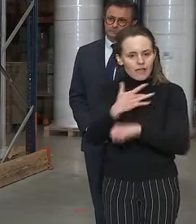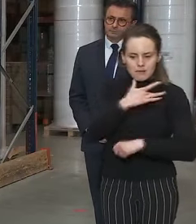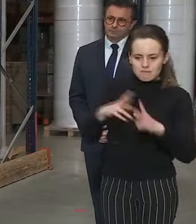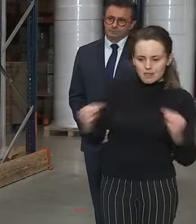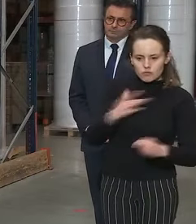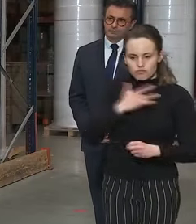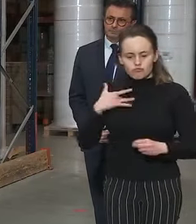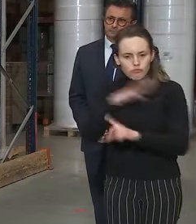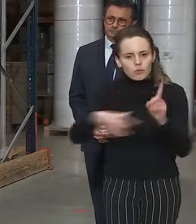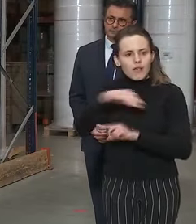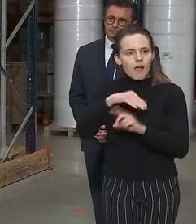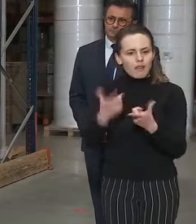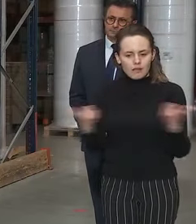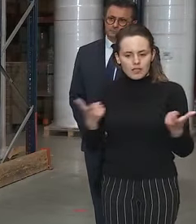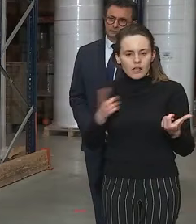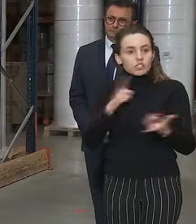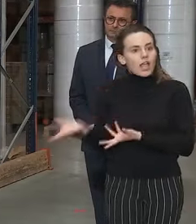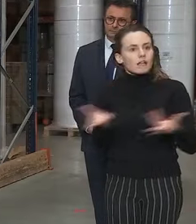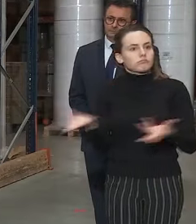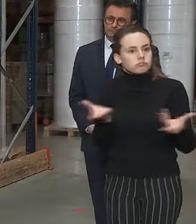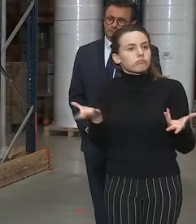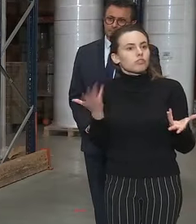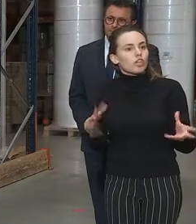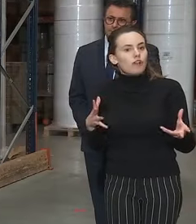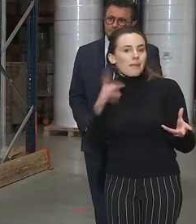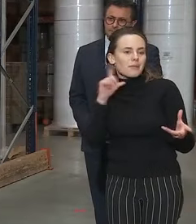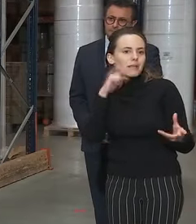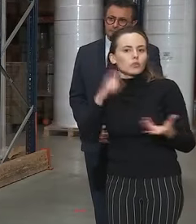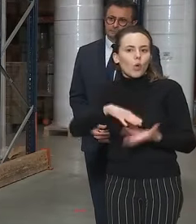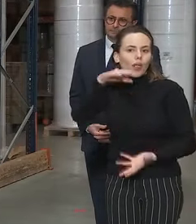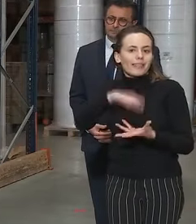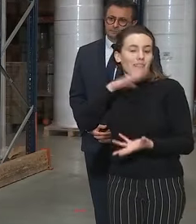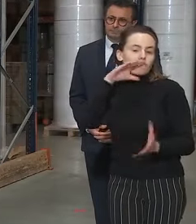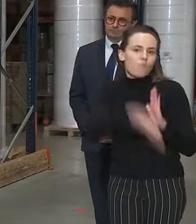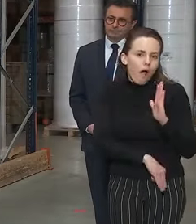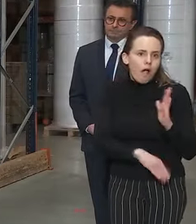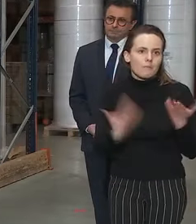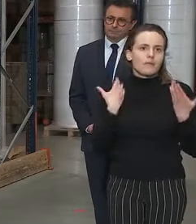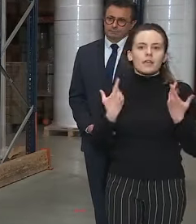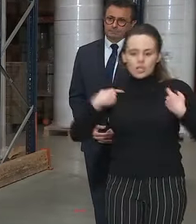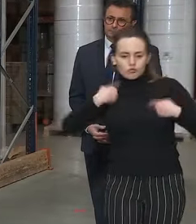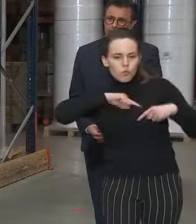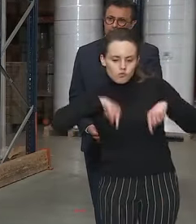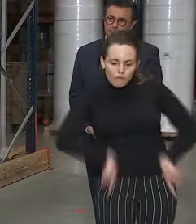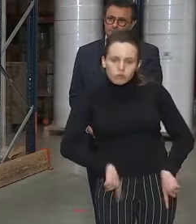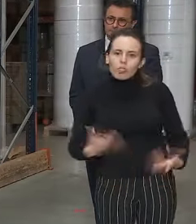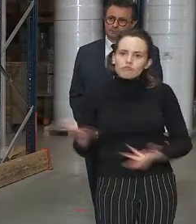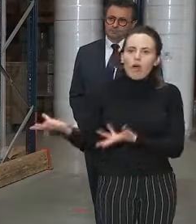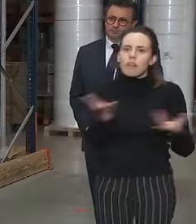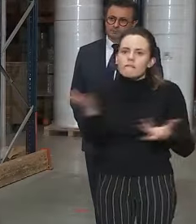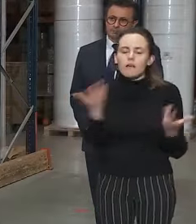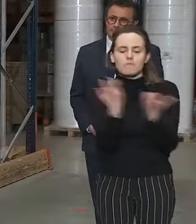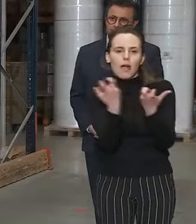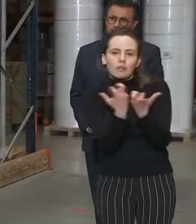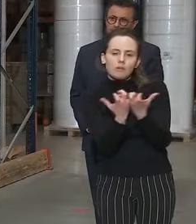qui il y a eu des livraisons exceptionnelles, mais en plus petite quantité de masques. Mais le gouvernement a fait livrer dans les EHPAD, auprès